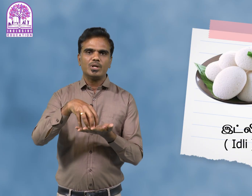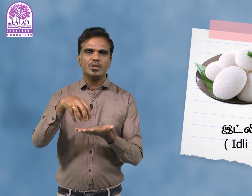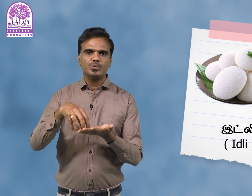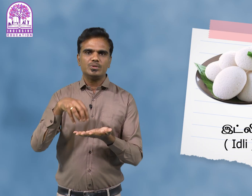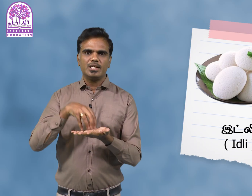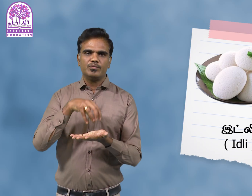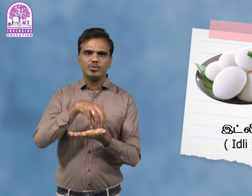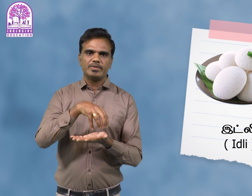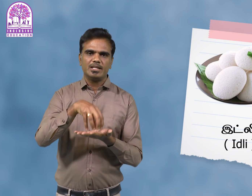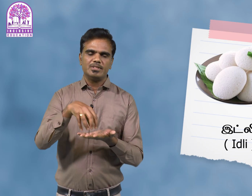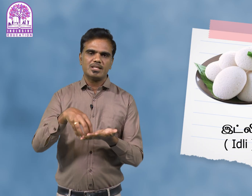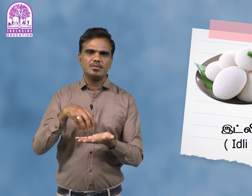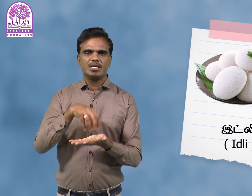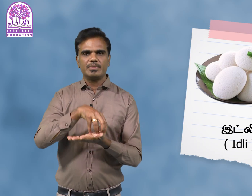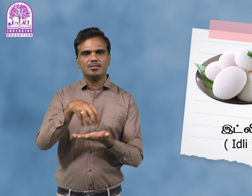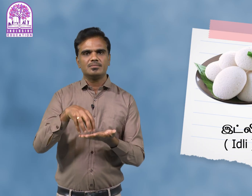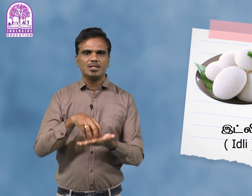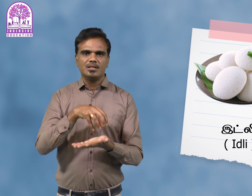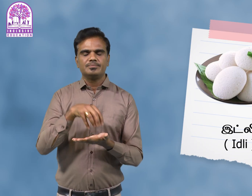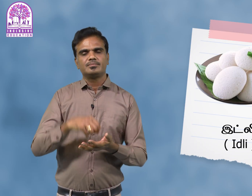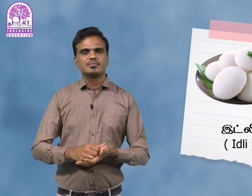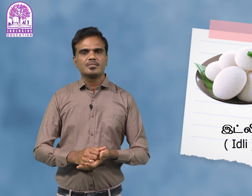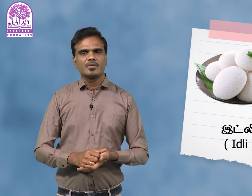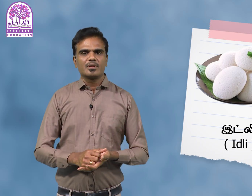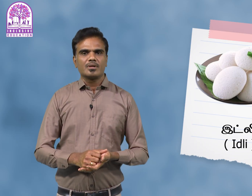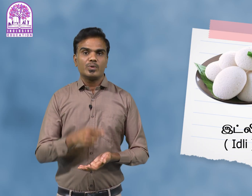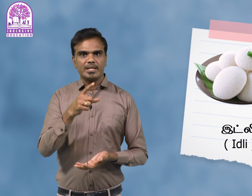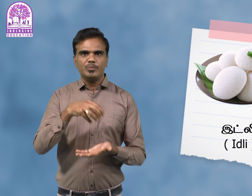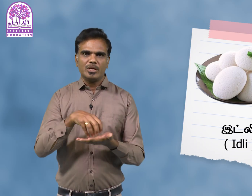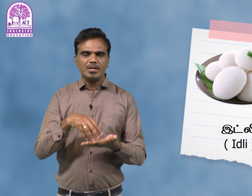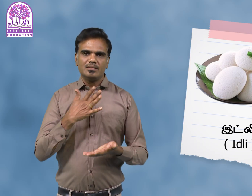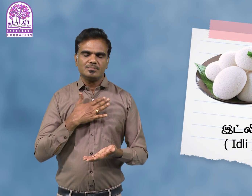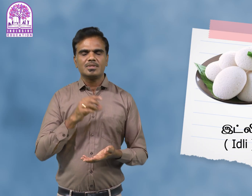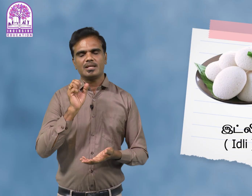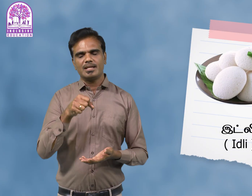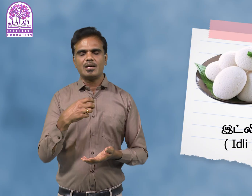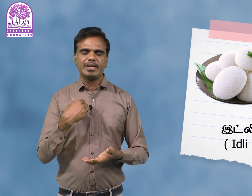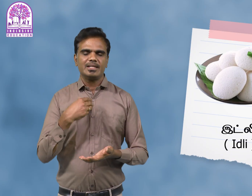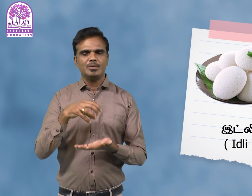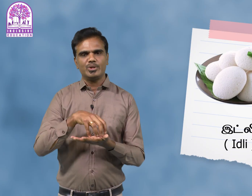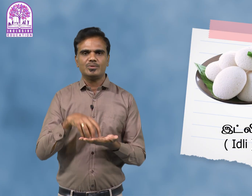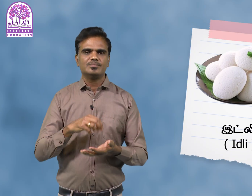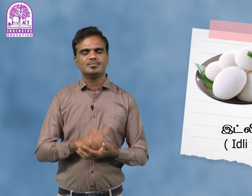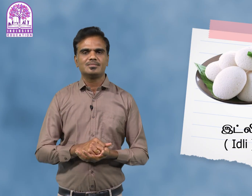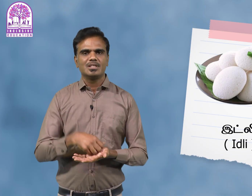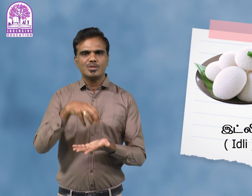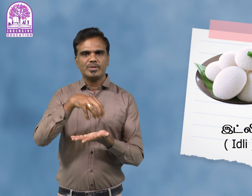2 3 4 5 இப்படி ஜஸ்ட் இப்படி காமிங்க. உனக்கு இட்லி பிடிக்குமா? ஆமாம் எனக்கு இட்லி பிடிக்கும். ஸோ